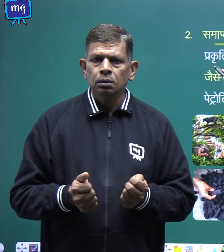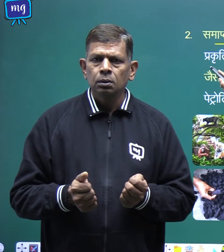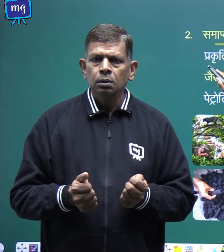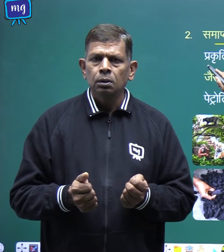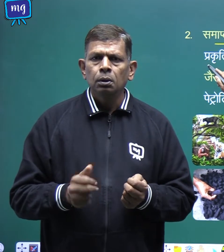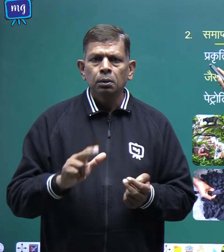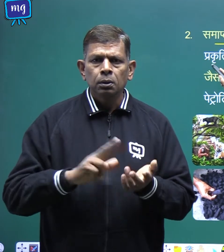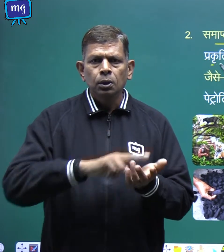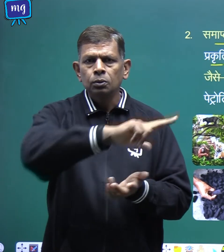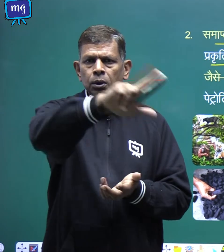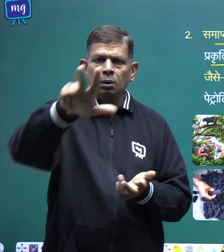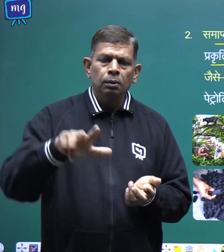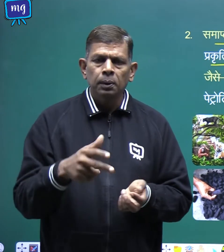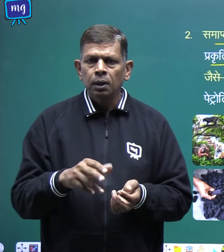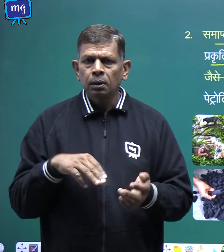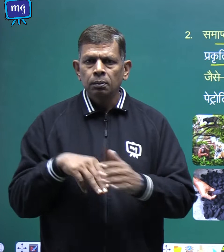प्रकृति में